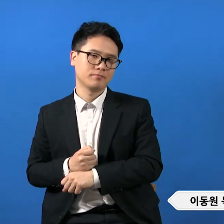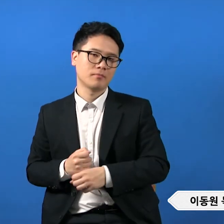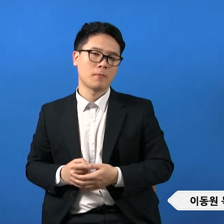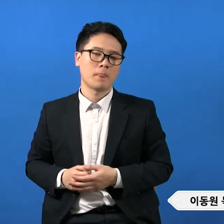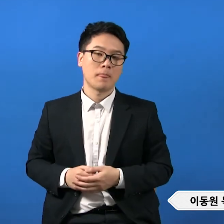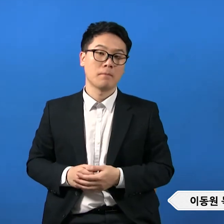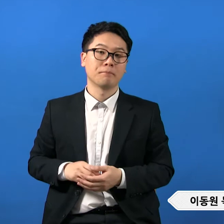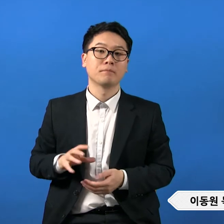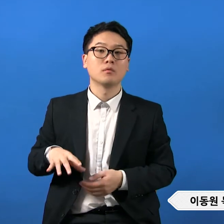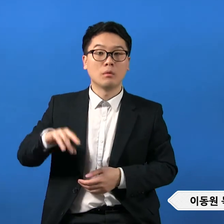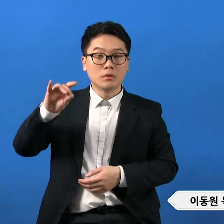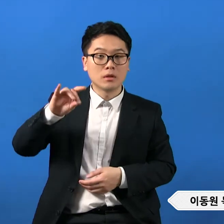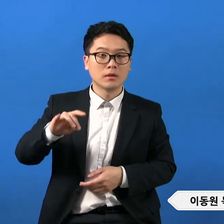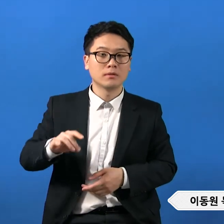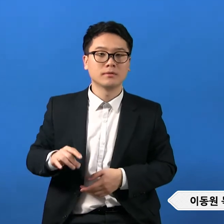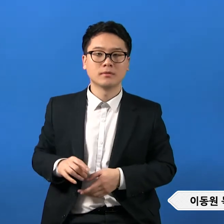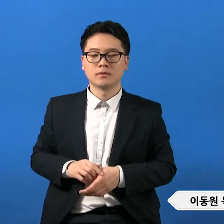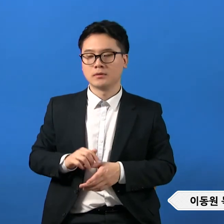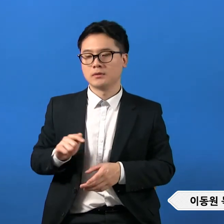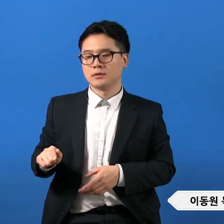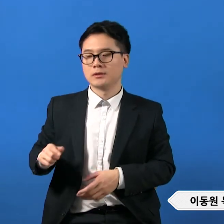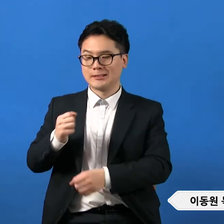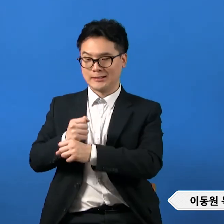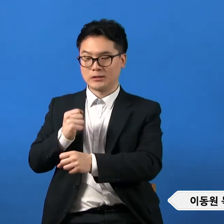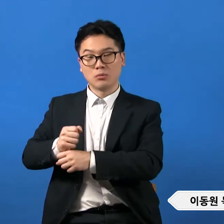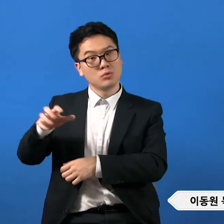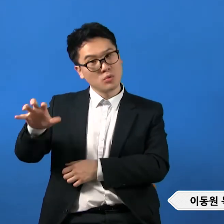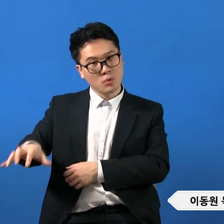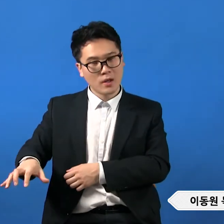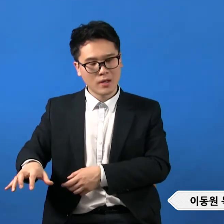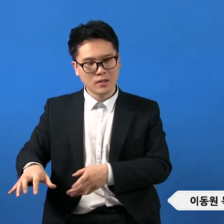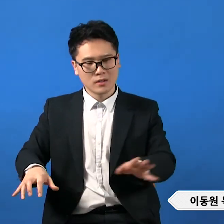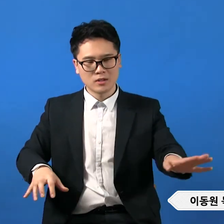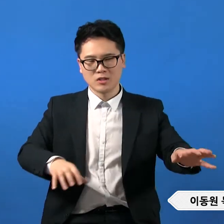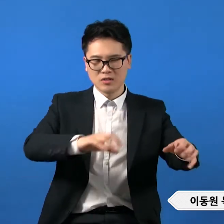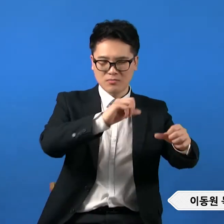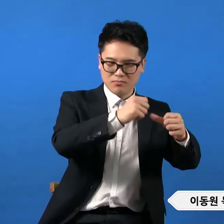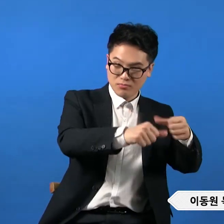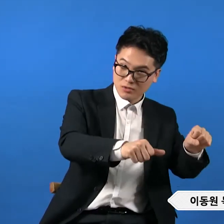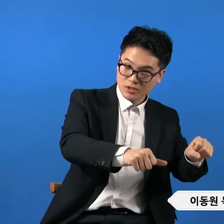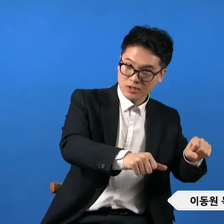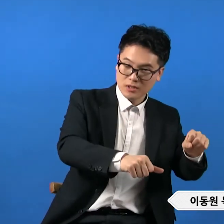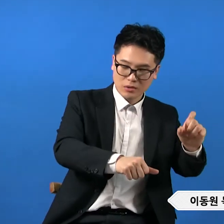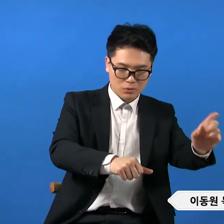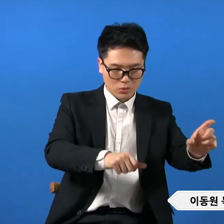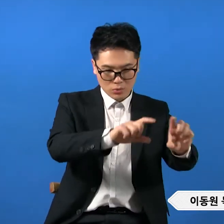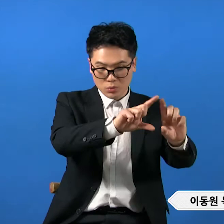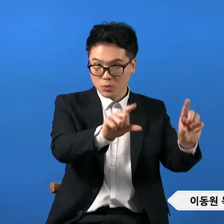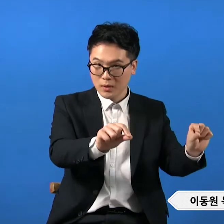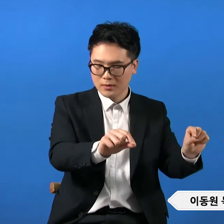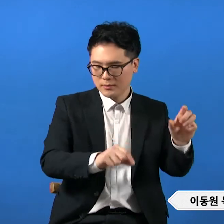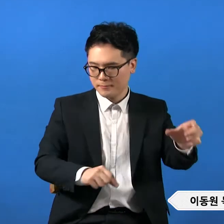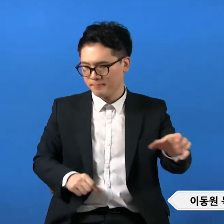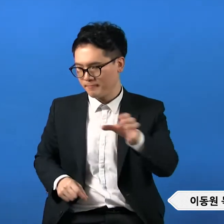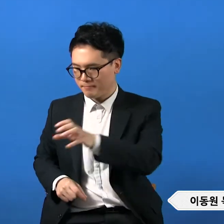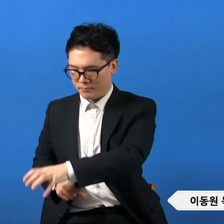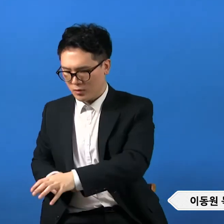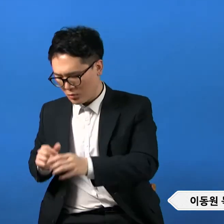그 망가진 피에타 상을 놓고 한쪽에는 오리지널 사진을 놓고 와서 한참 보고 가는 거예요.